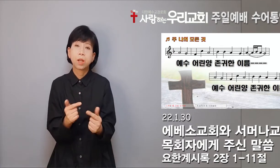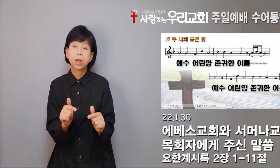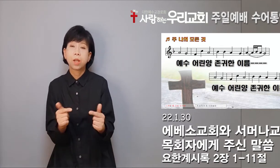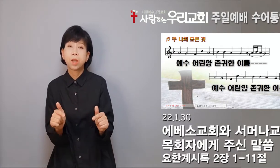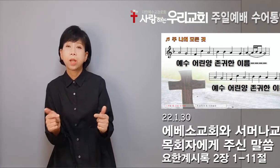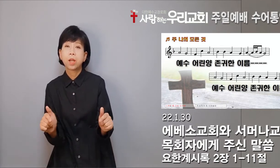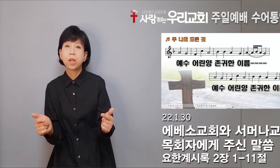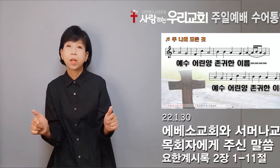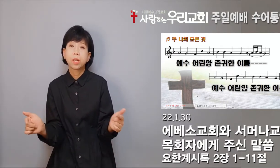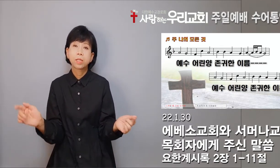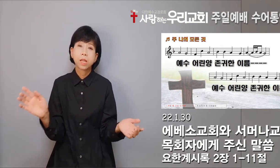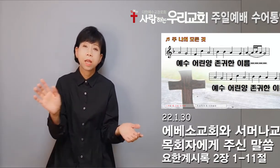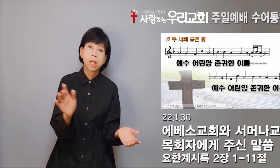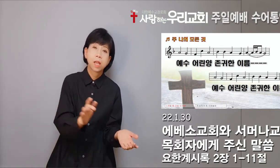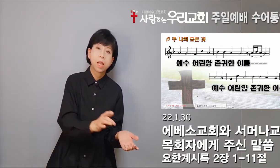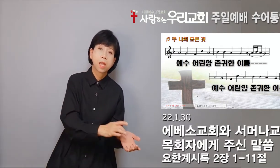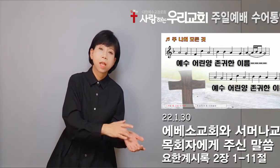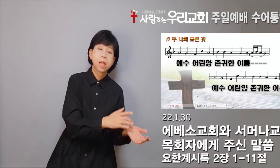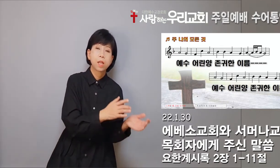예수 어린 양,